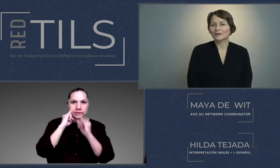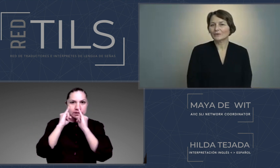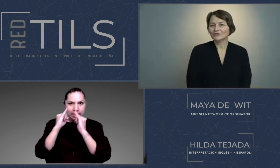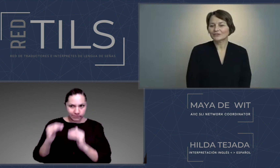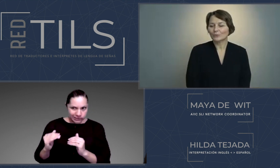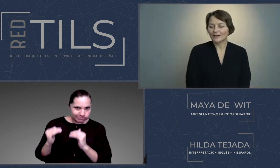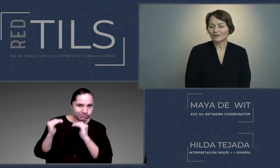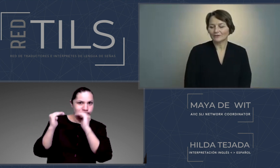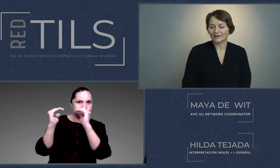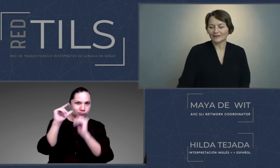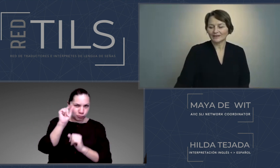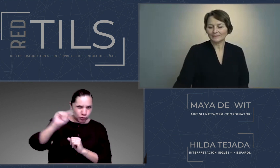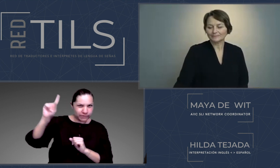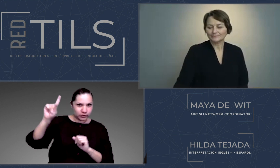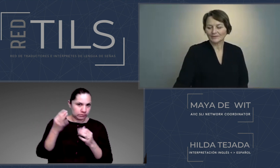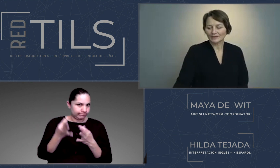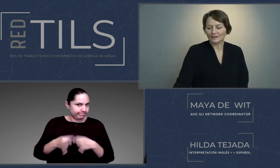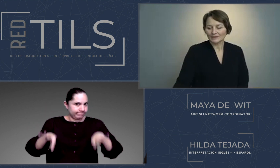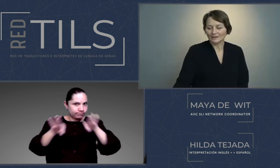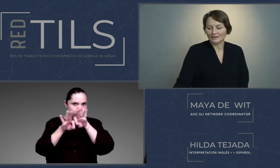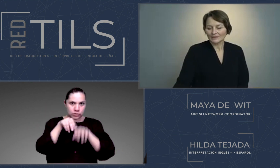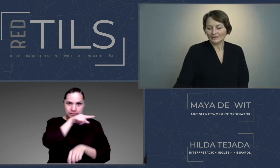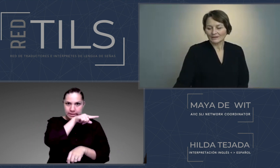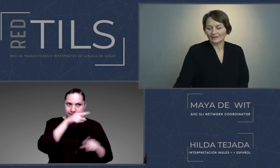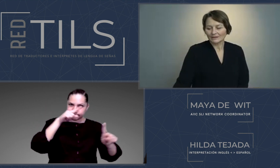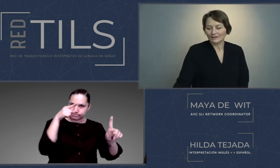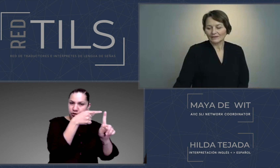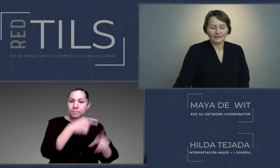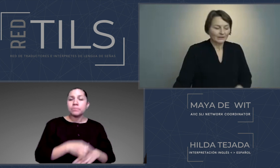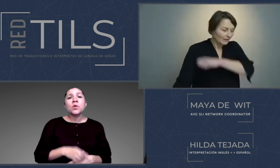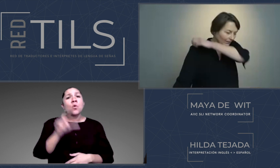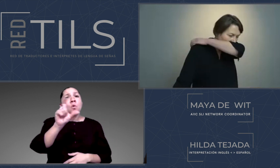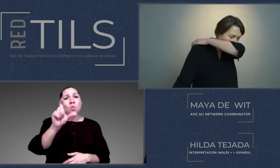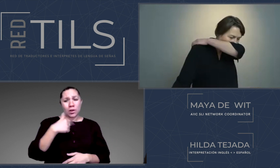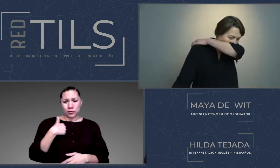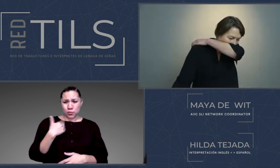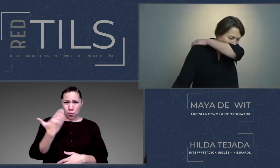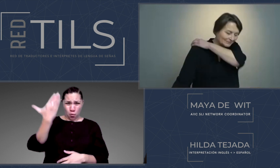comencé interpreter, I a was very trabajar como shocked. intérprete, yo no conocía a la AIC.